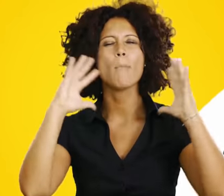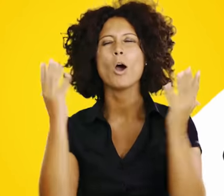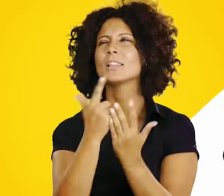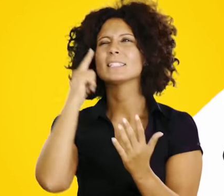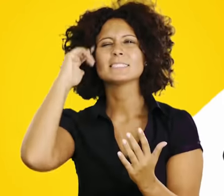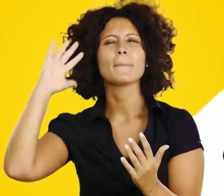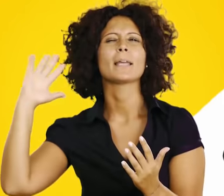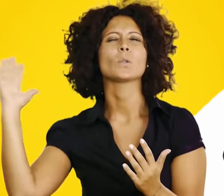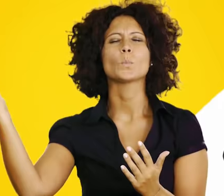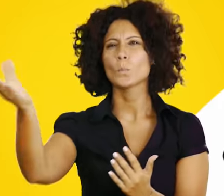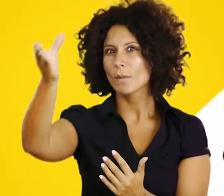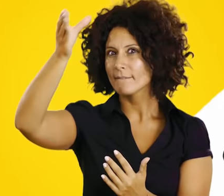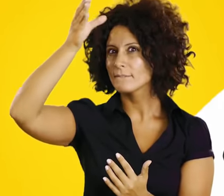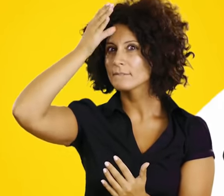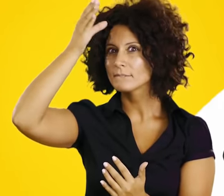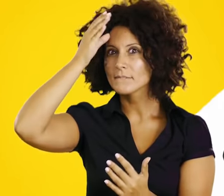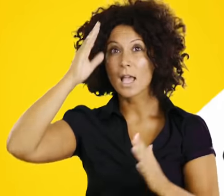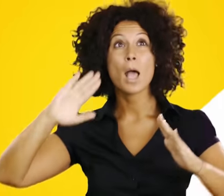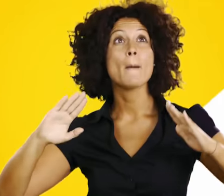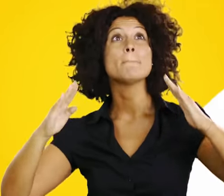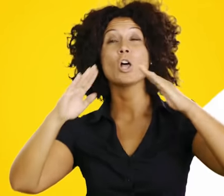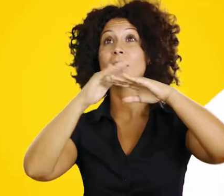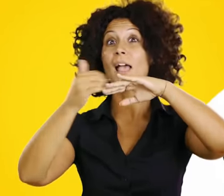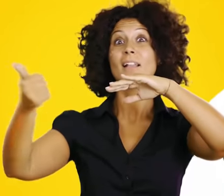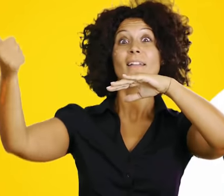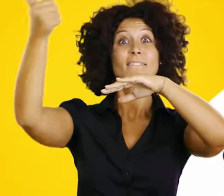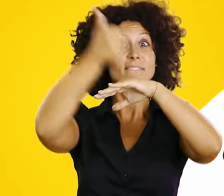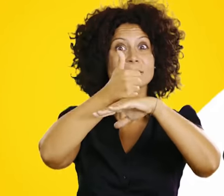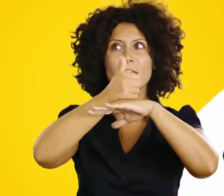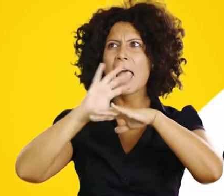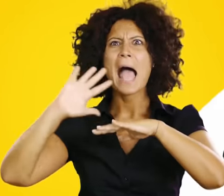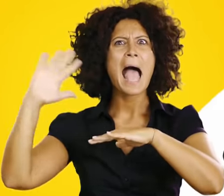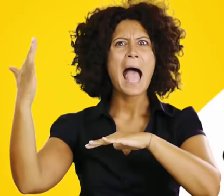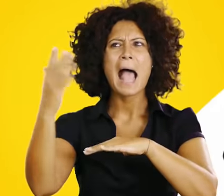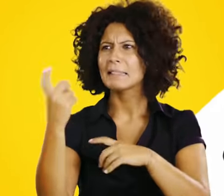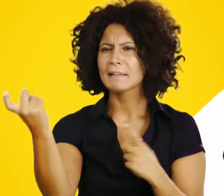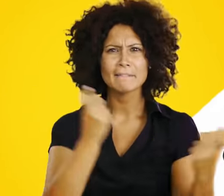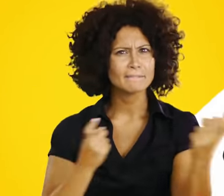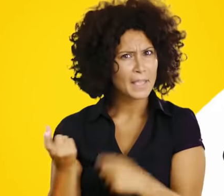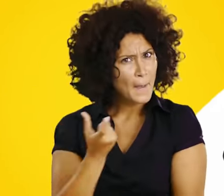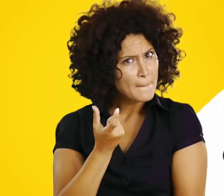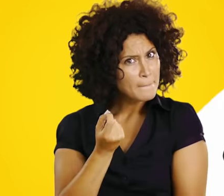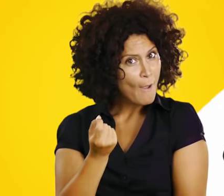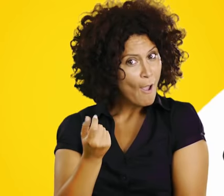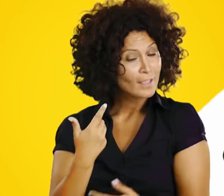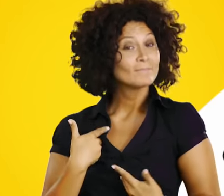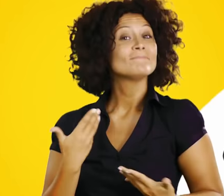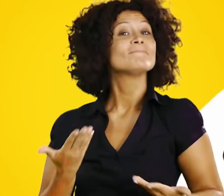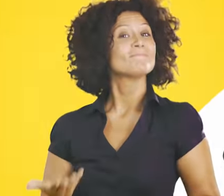emozionata. Pochi erano riusciti ad avvicinare il saggio lupo, che viveva solo tra le montagne e possedeva quasi